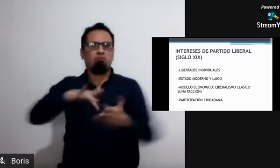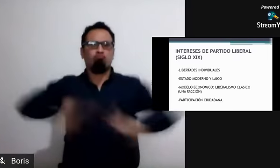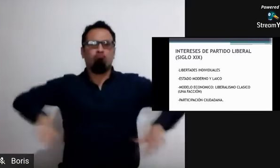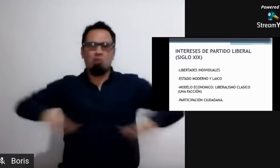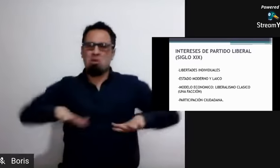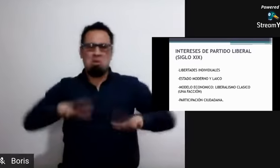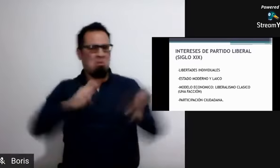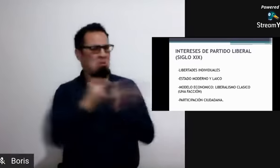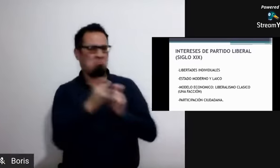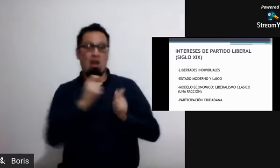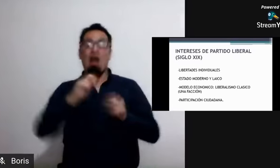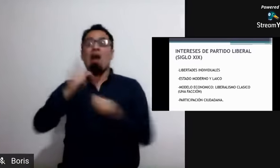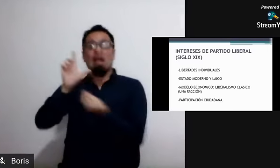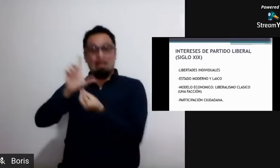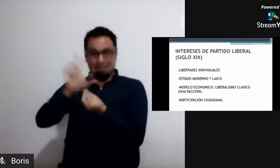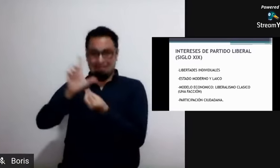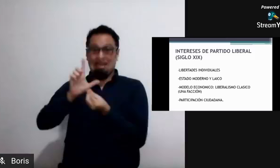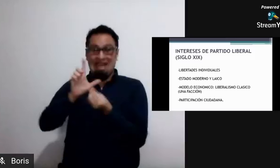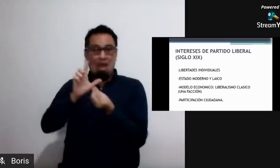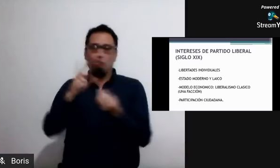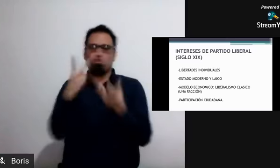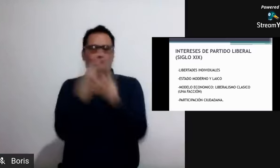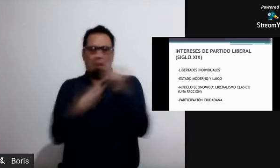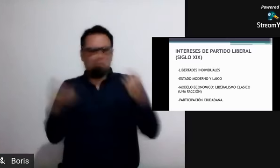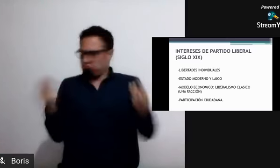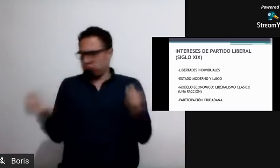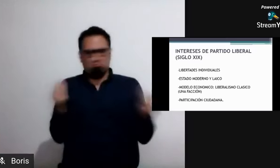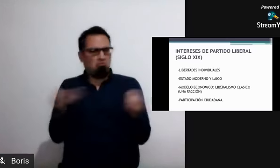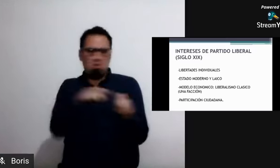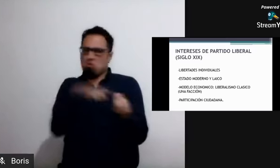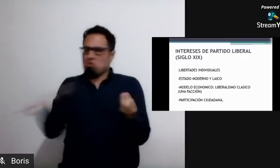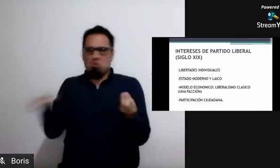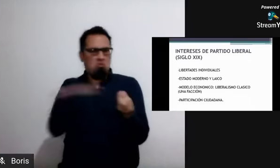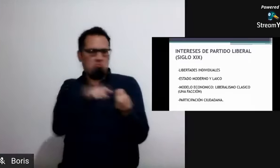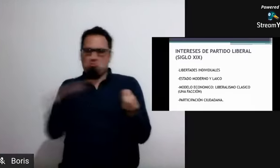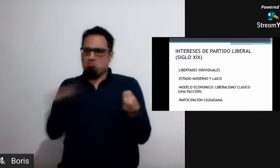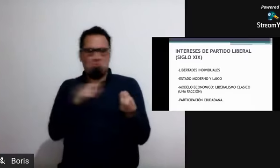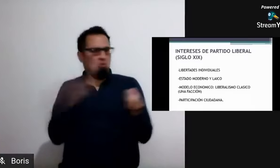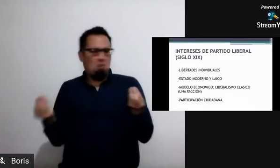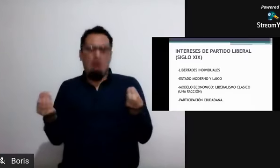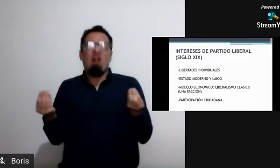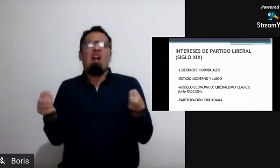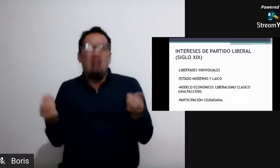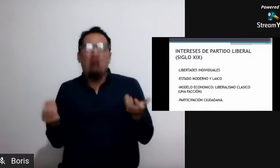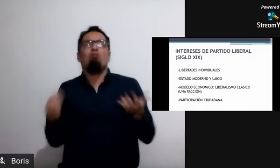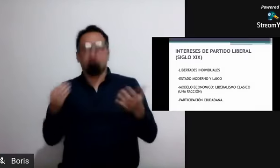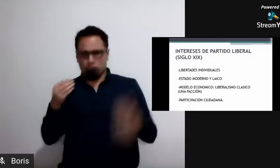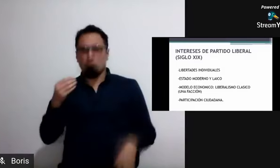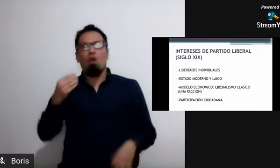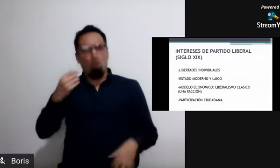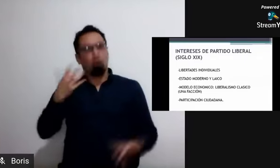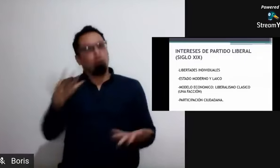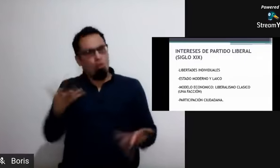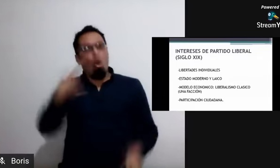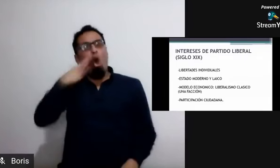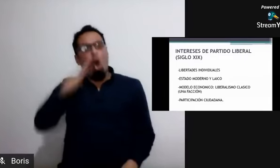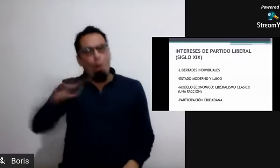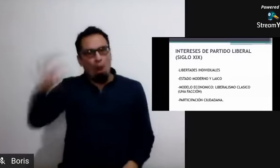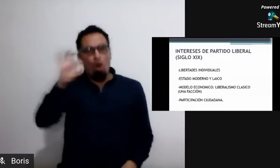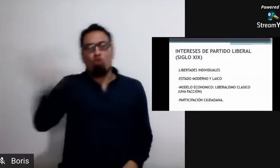Otro interés importante que perseguía el Partido Liberal se trataba de la participación ciudadana. Ellos